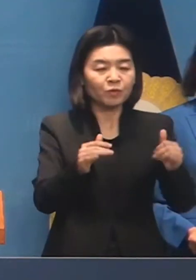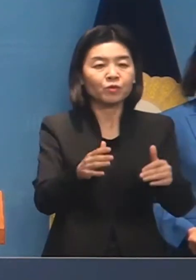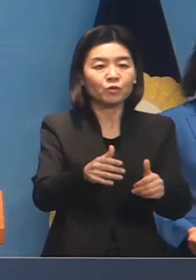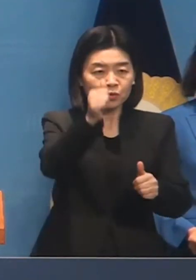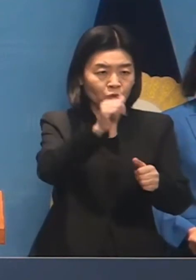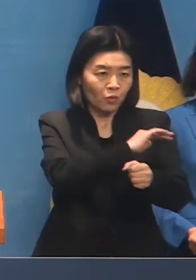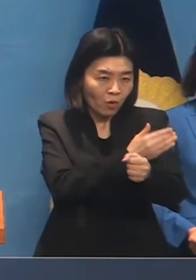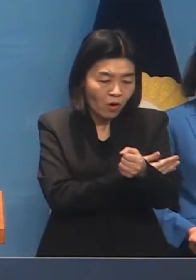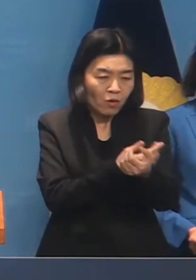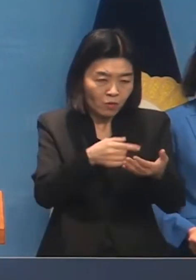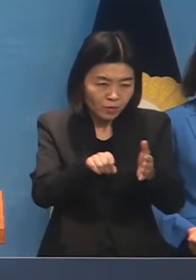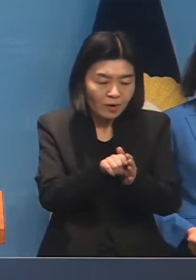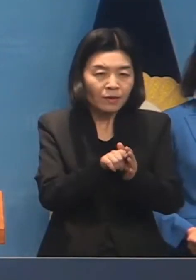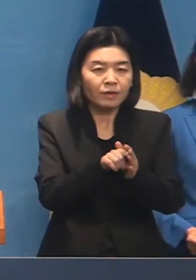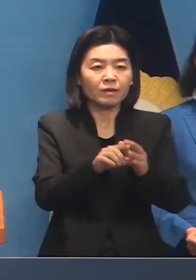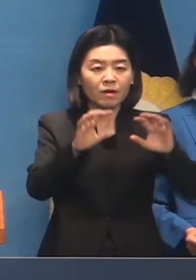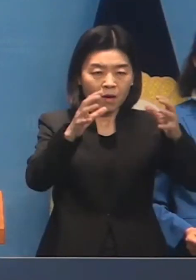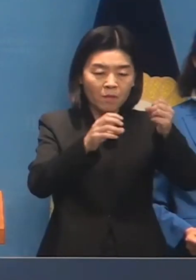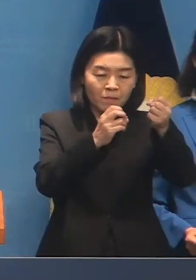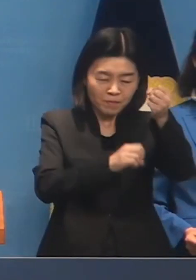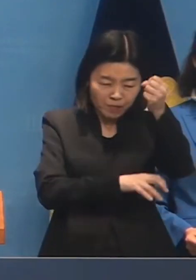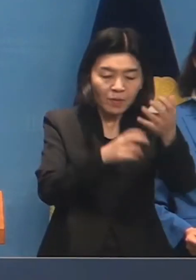헌정 질서의 재구성입니다.